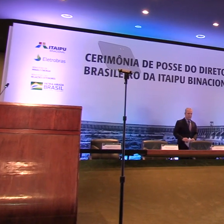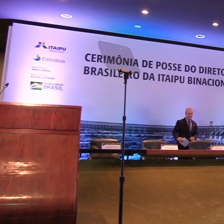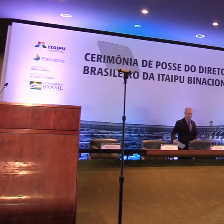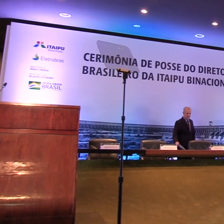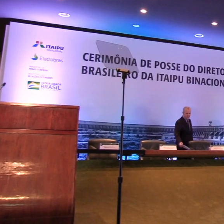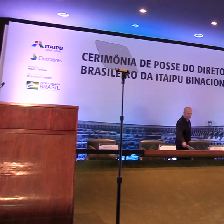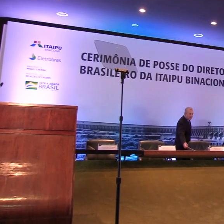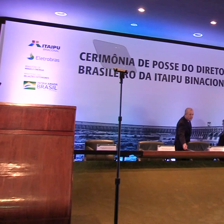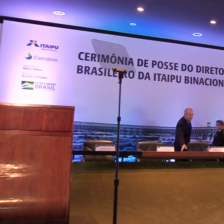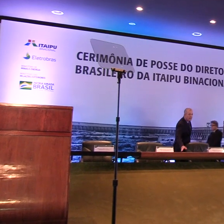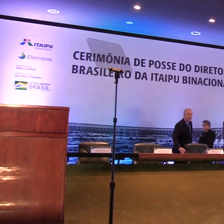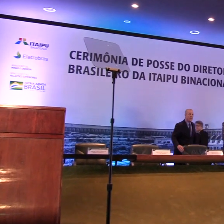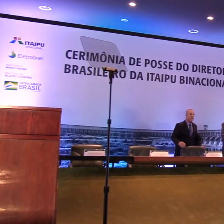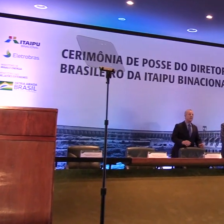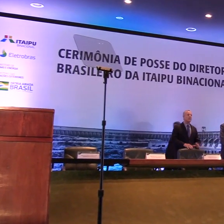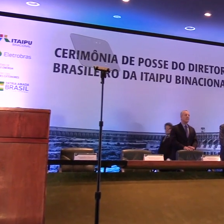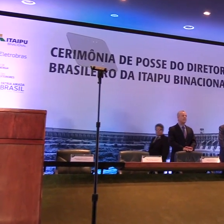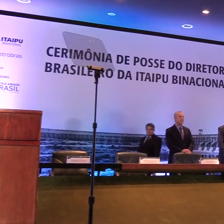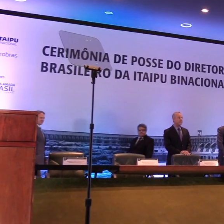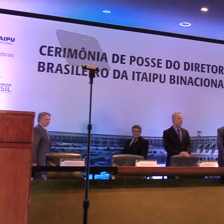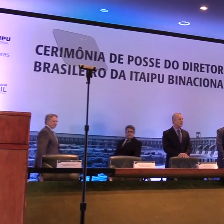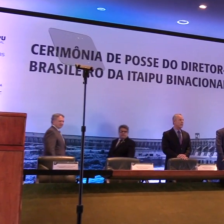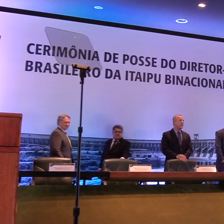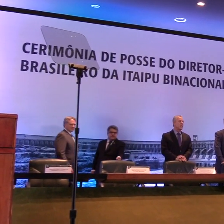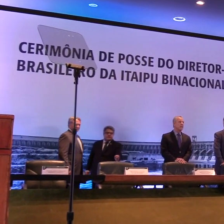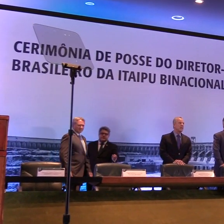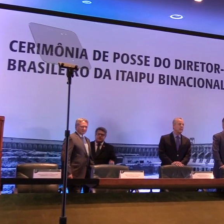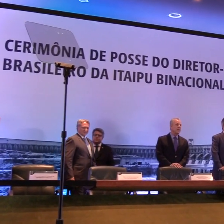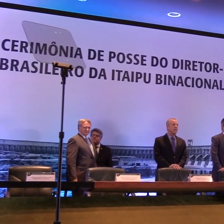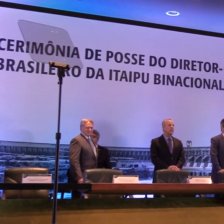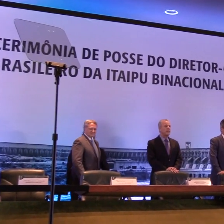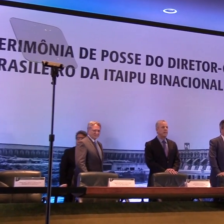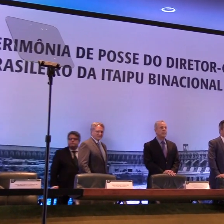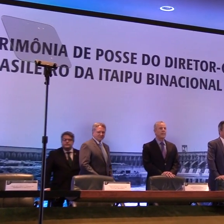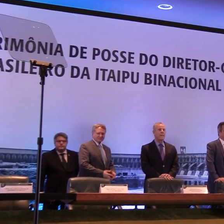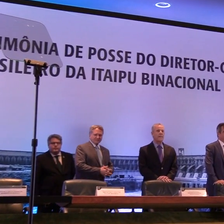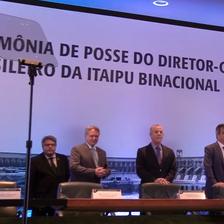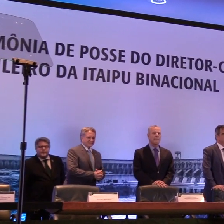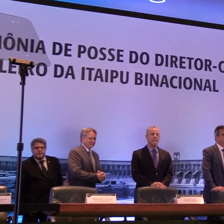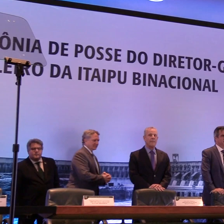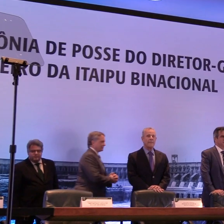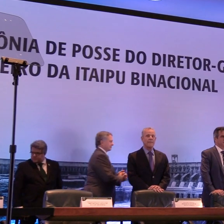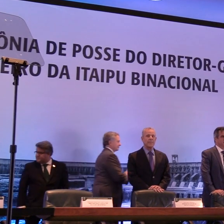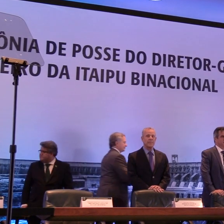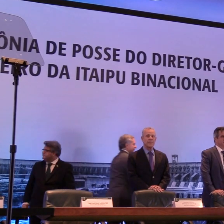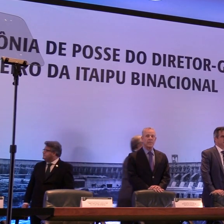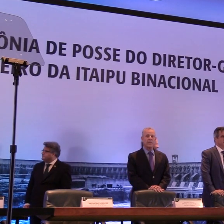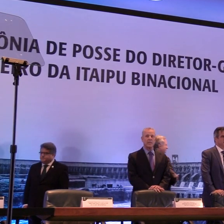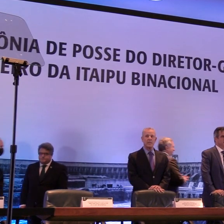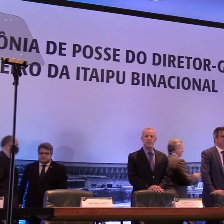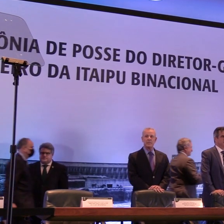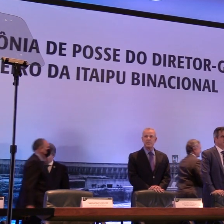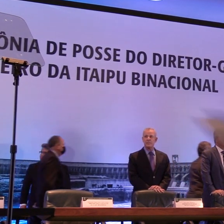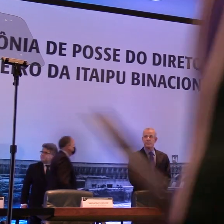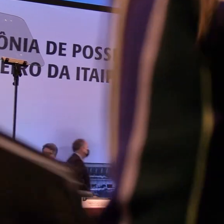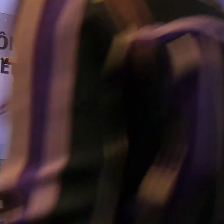Risden Júnior, do diretor-geral paraguaio da Itaipu Binacional, Manuel Cáceres Cardoso, do